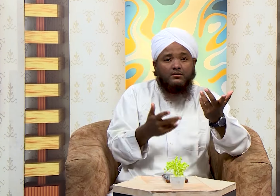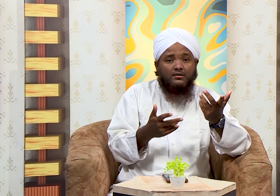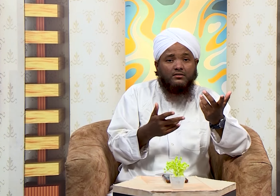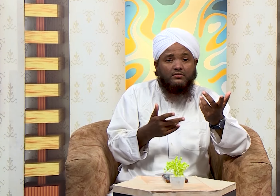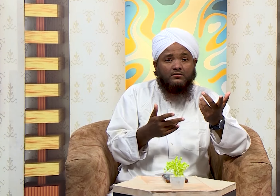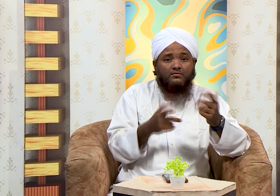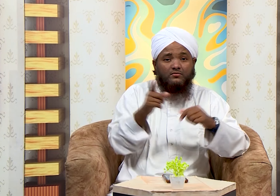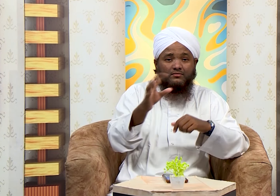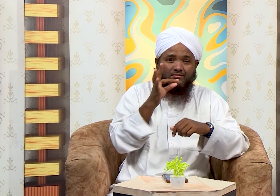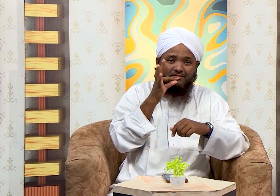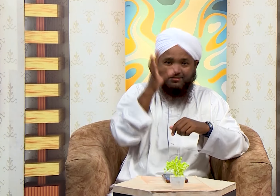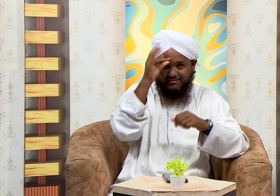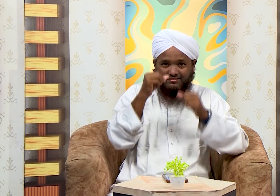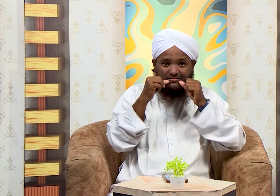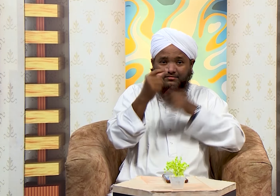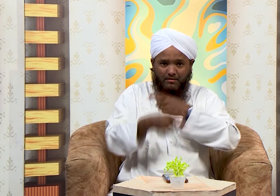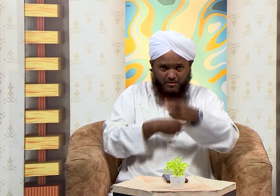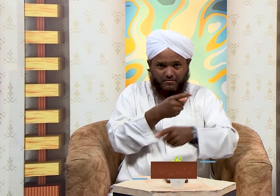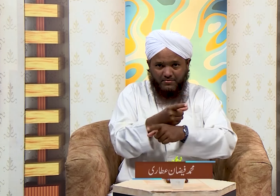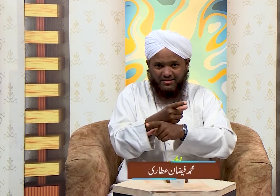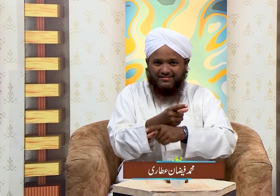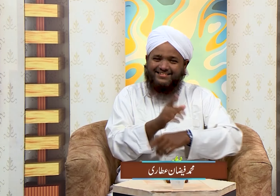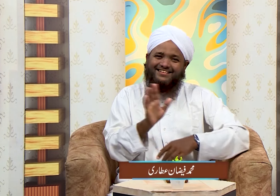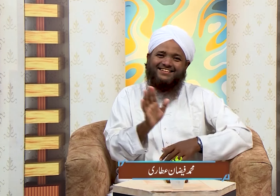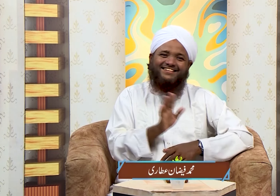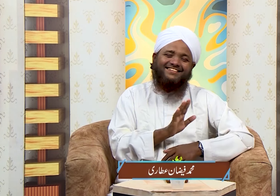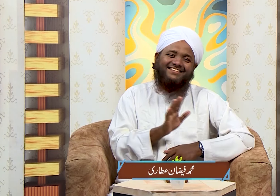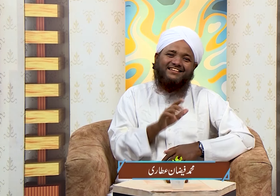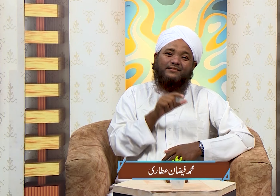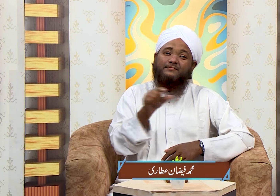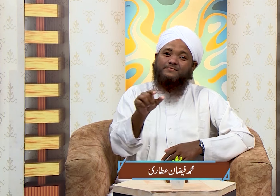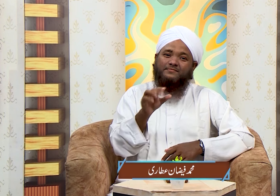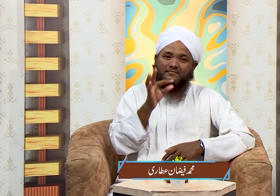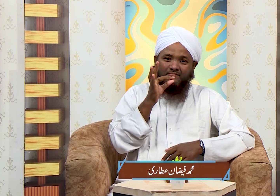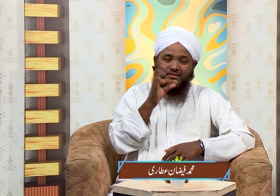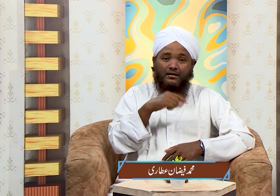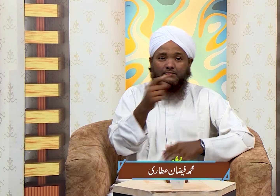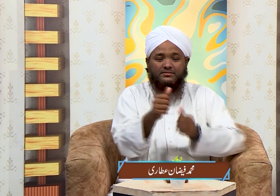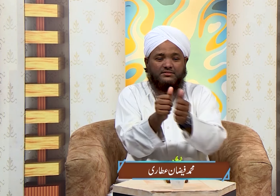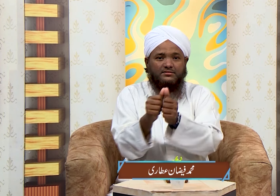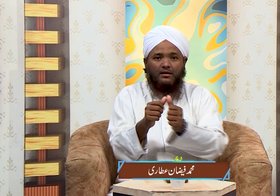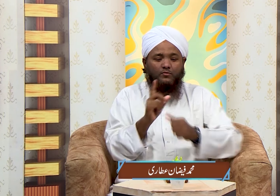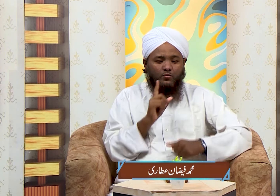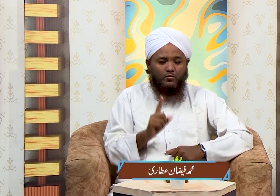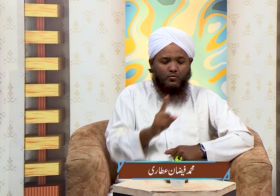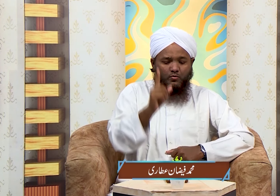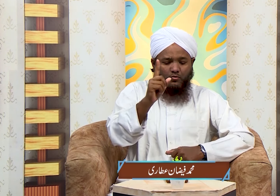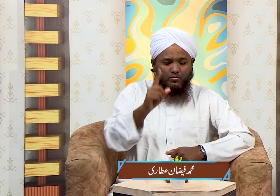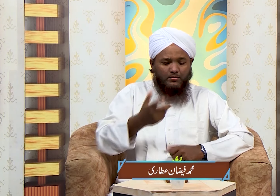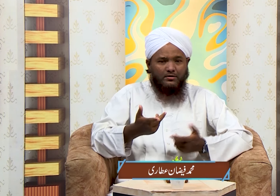انداز ہوگا ابھی حضور علیہ السلام رسپونڈ کرتے اس سے پہلے ہی حضرت فاروقعظم اللہ تعالیٰ نے جو آپ کے عاشق ہیں